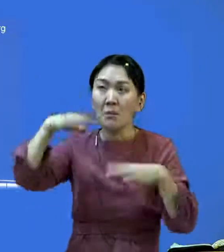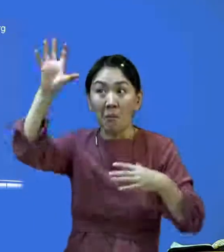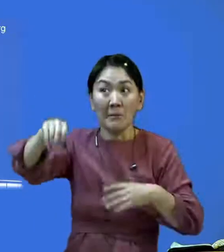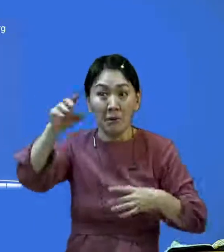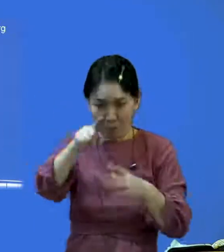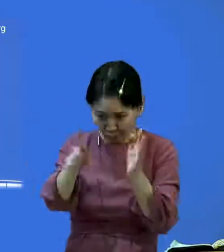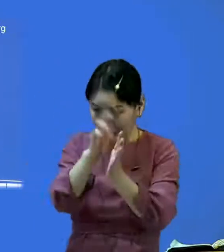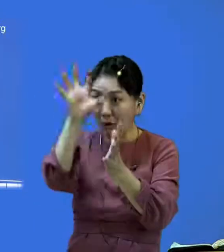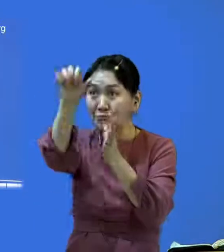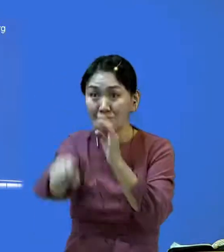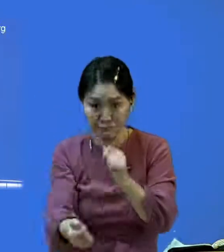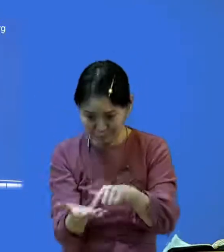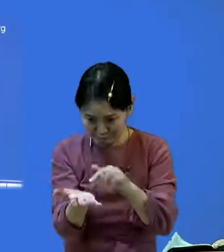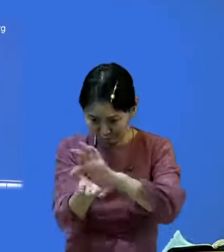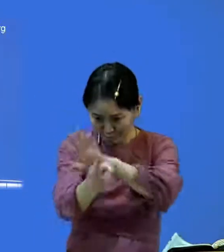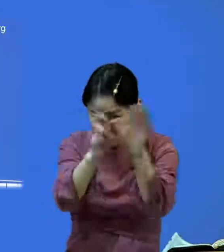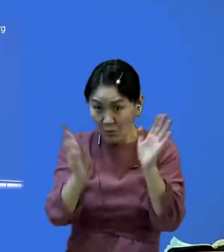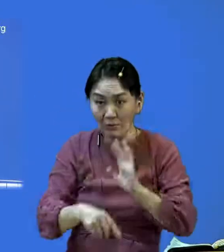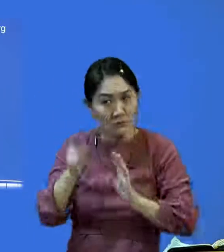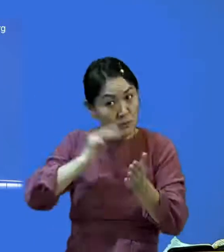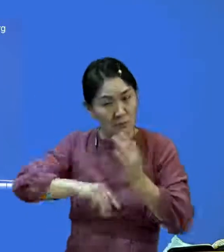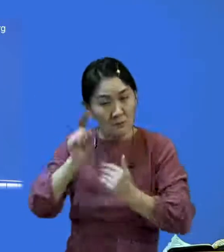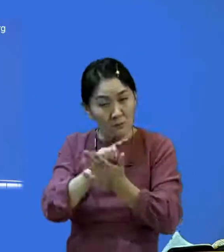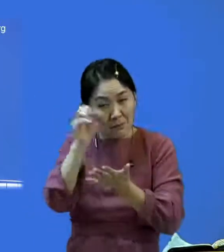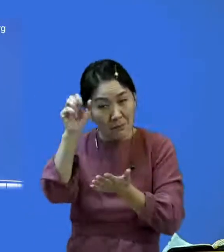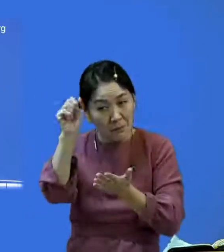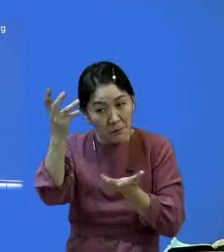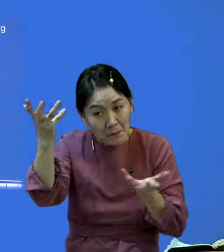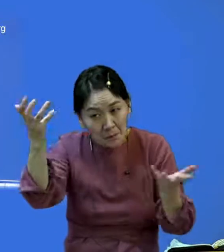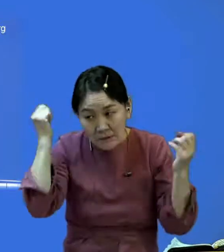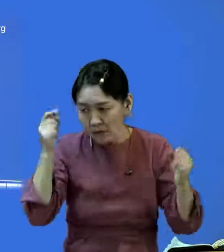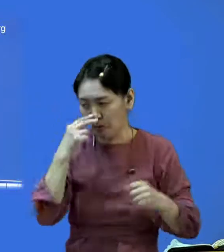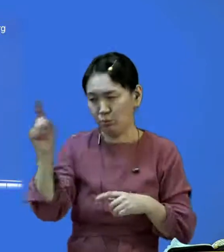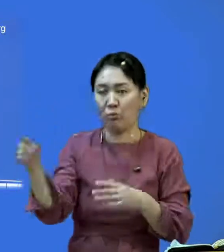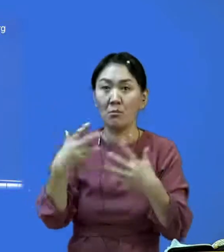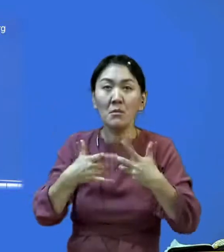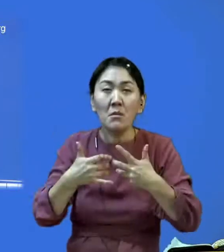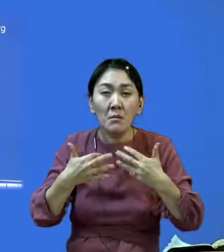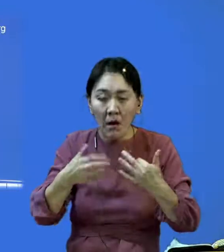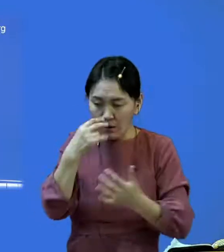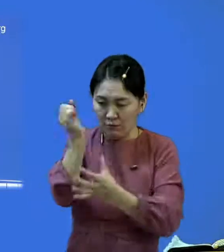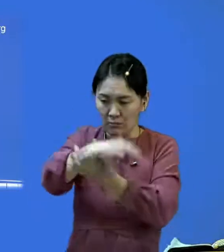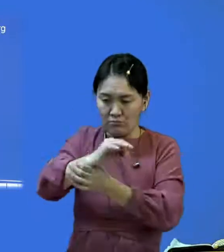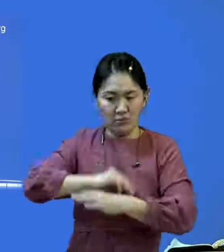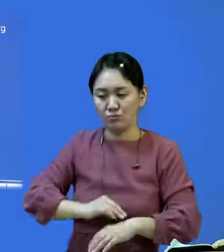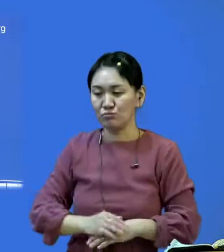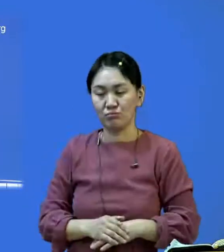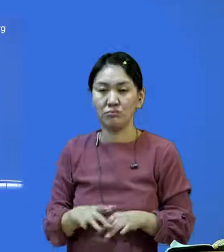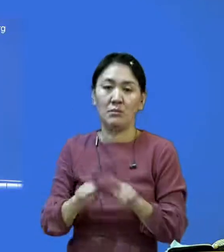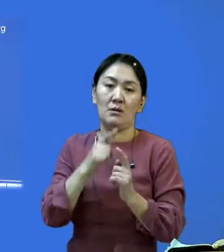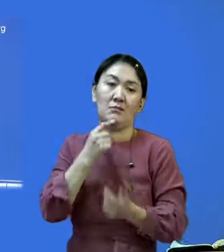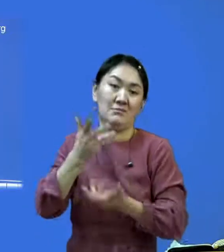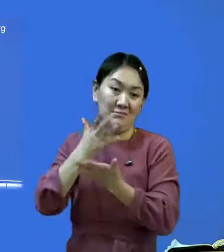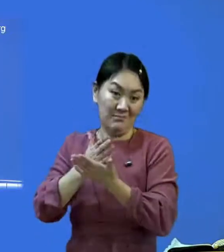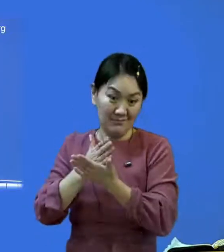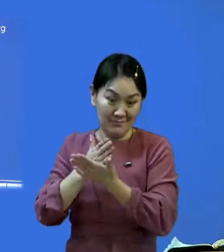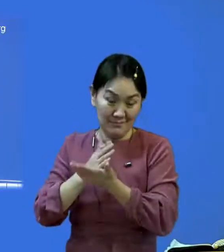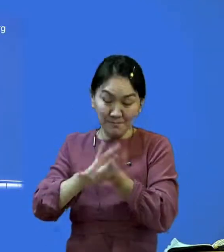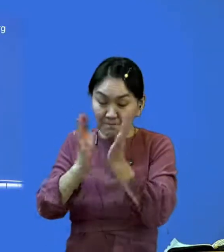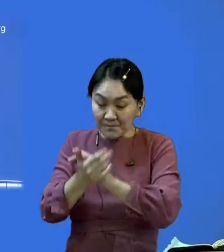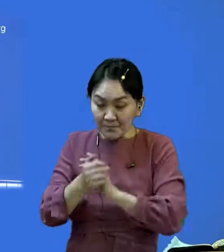угод өгчихдэг. За тэгээд мөнхийн бурхны дээр нэгүсэл болон тэр